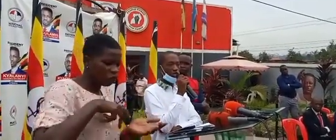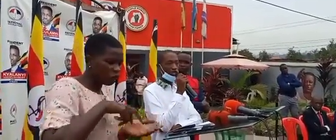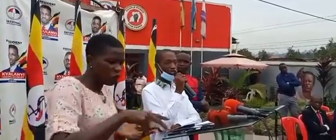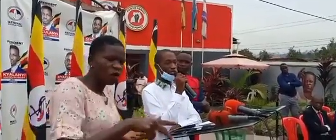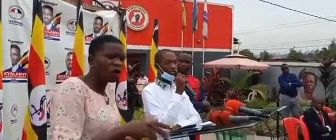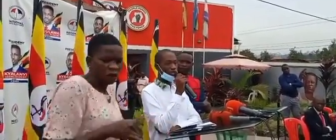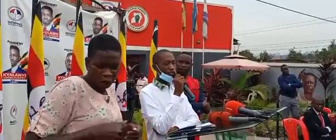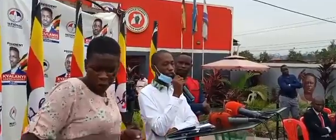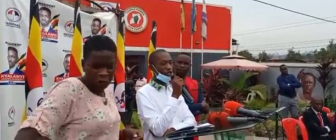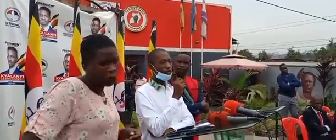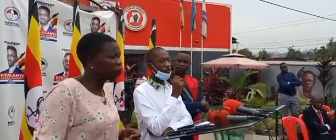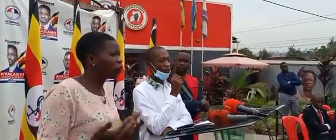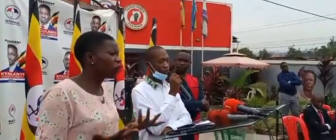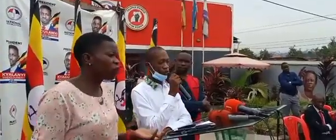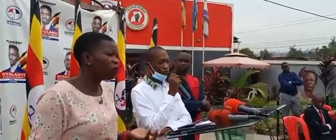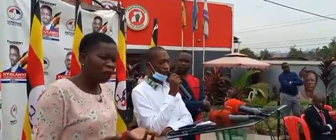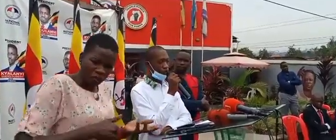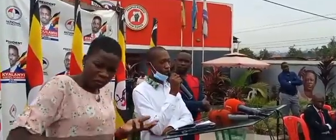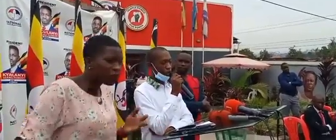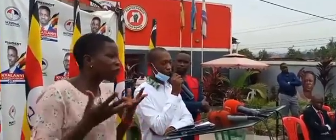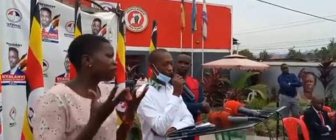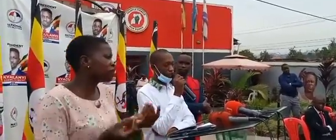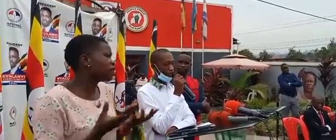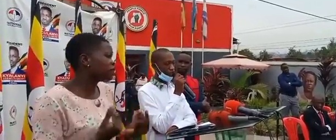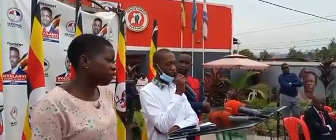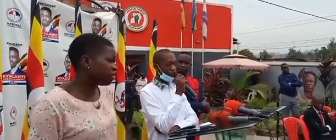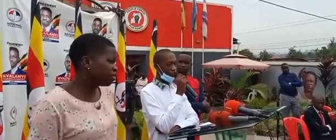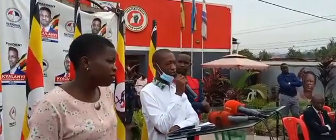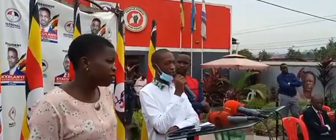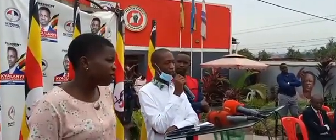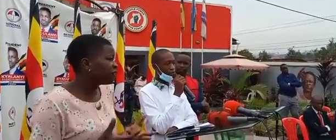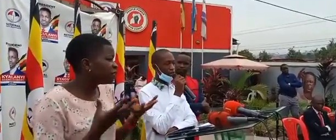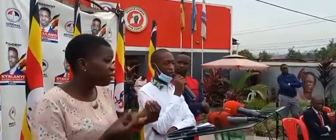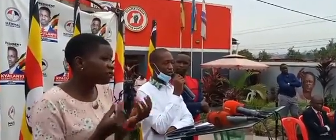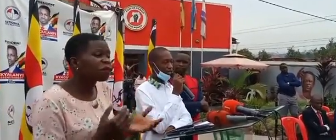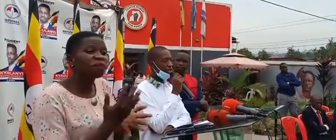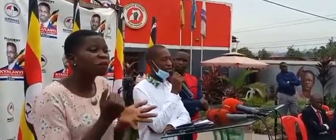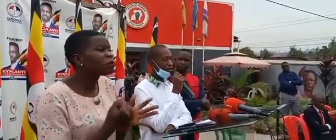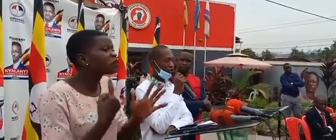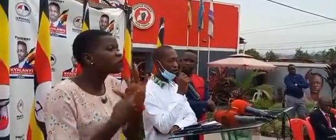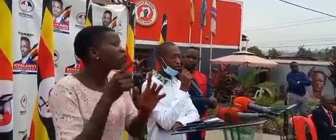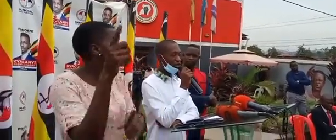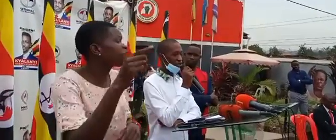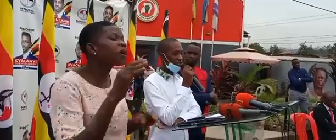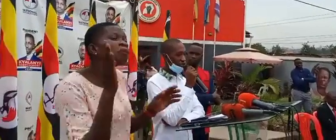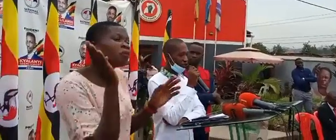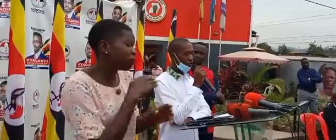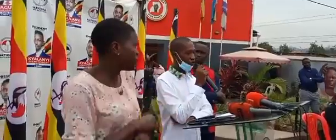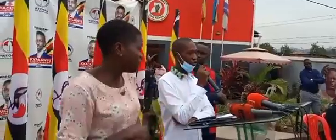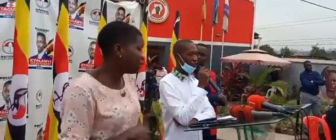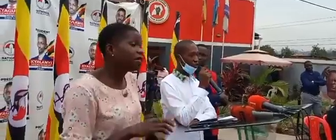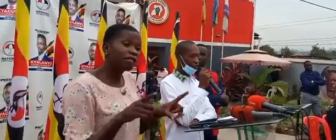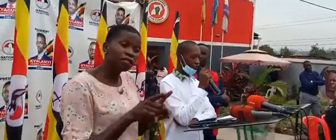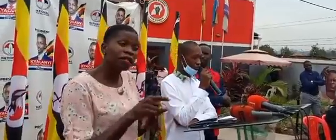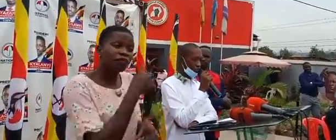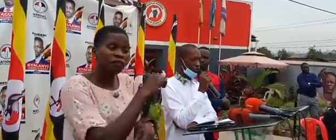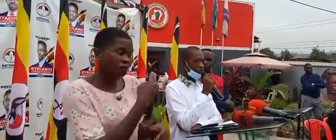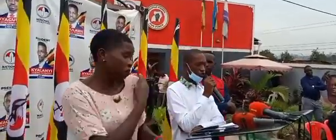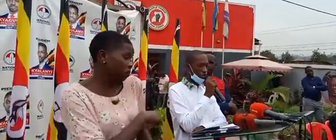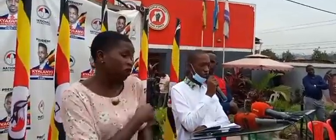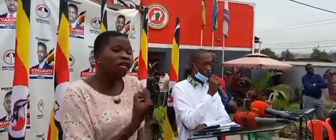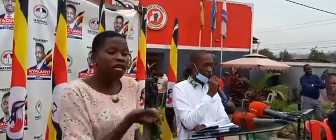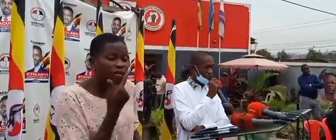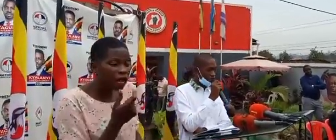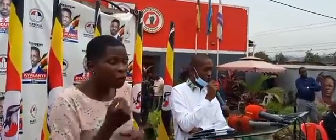waliyo ekirwadde ky'ekiddukano oba outbreak ya diarrhea ate nga obujjanjabi bo bufute